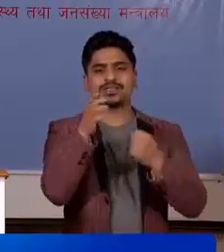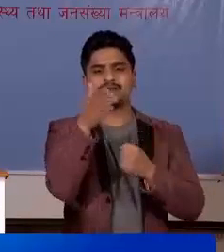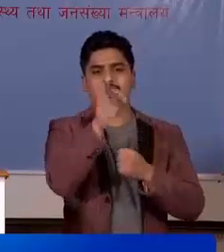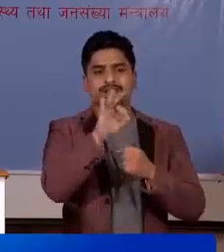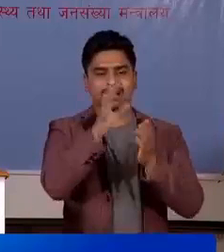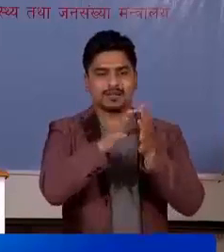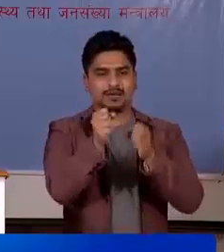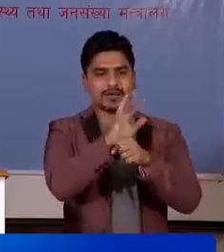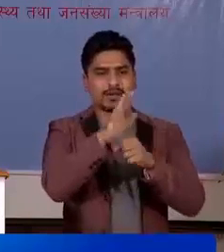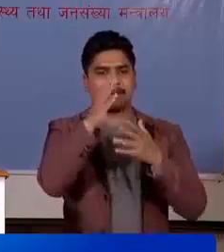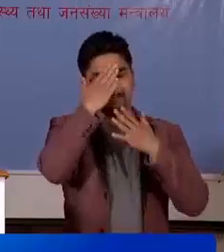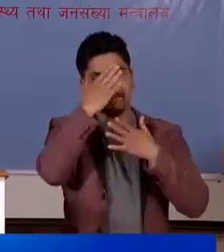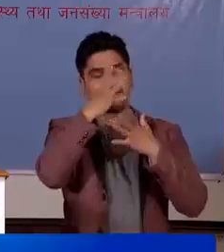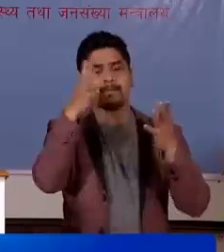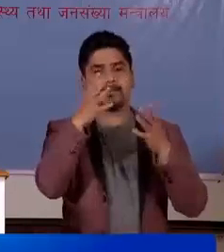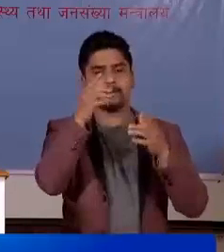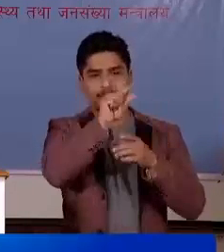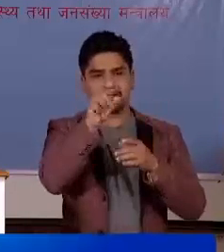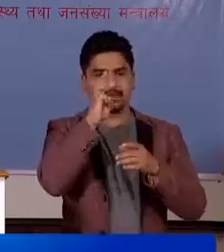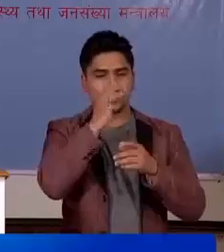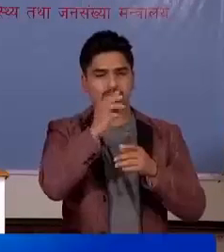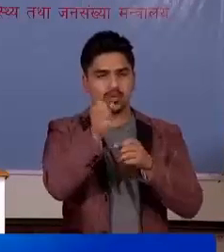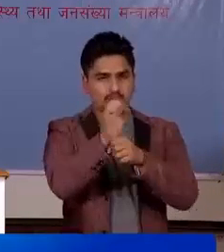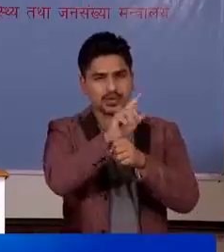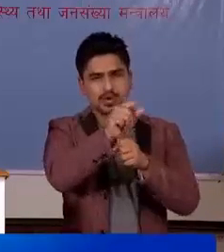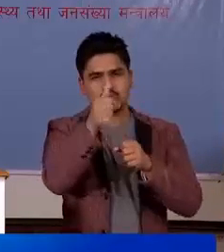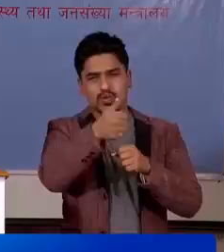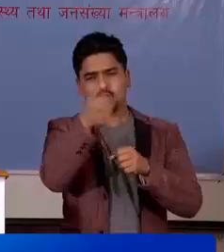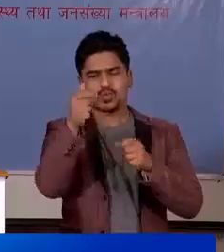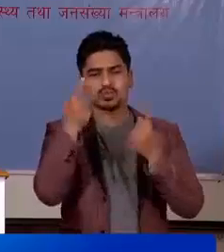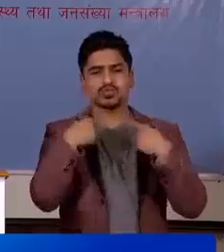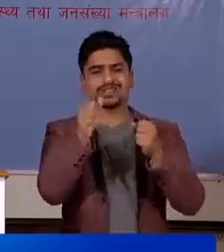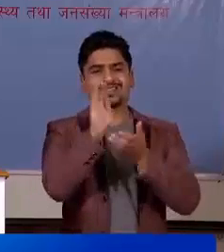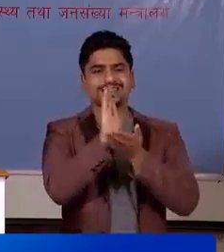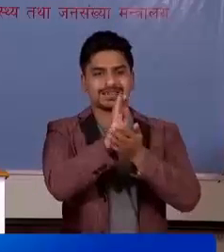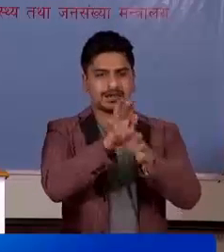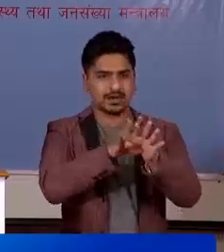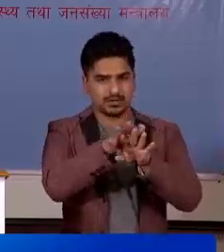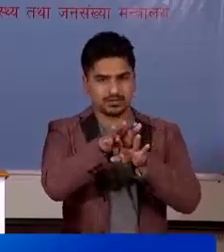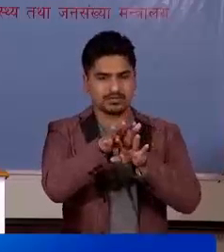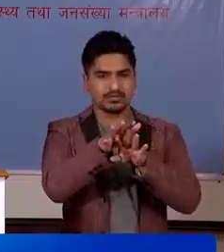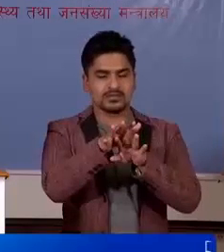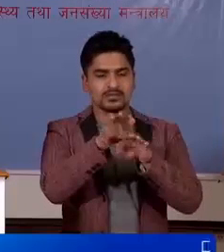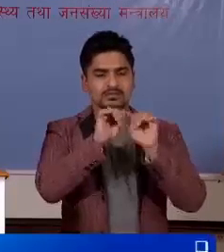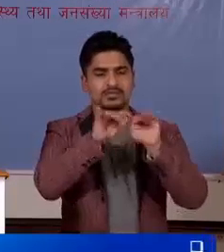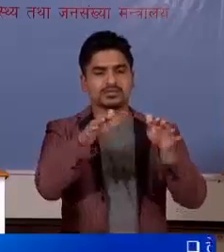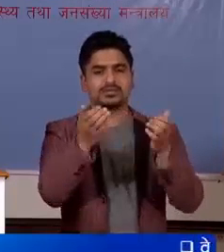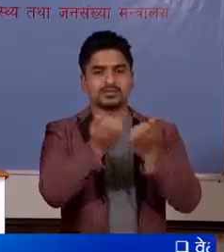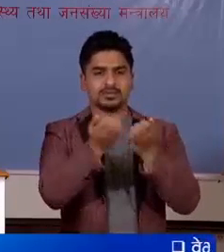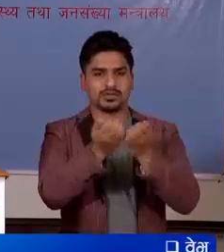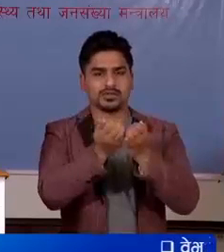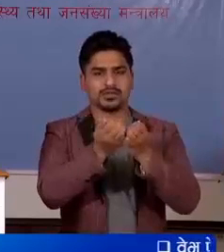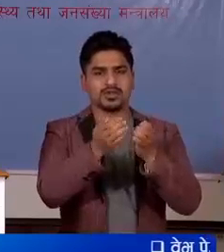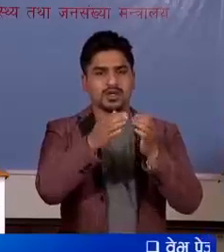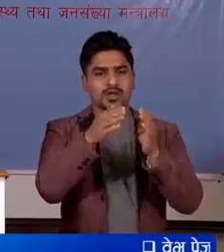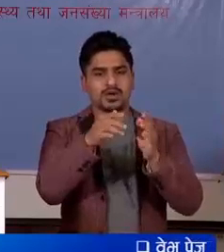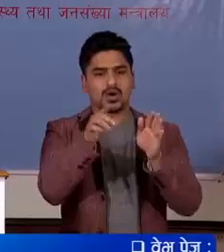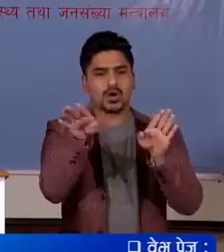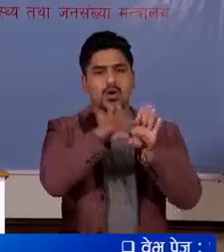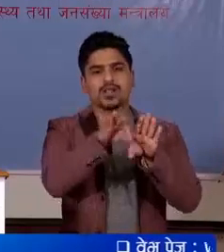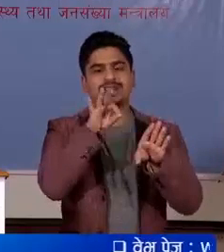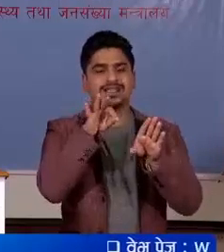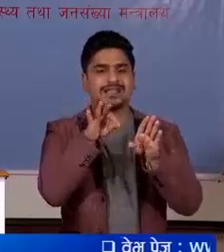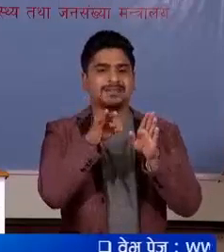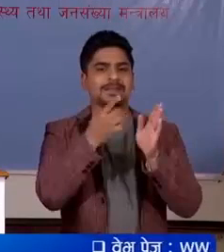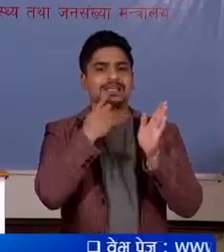को महमारी को संद्रभमा कोविट तथा अन्ने स्वास्ते सेवा का सेवा प्रभाहका लागी अन्तर बिनिदेशिका दोएजार शेया तर